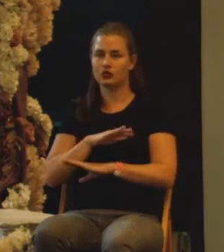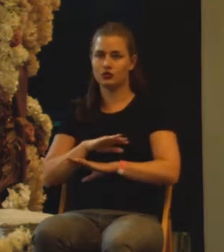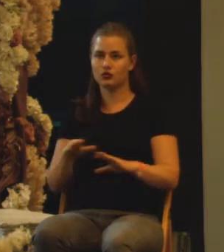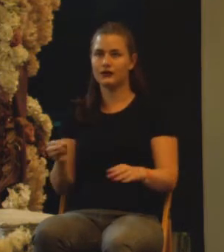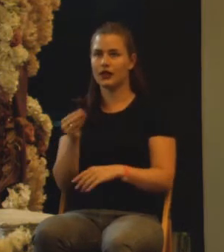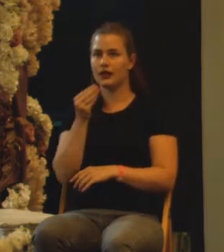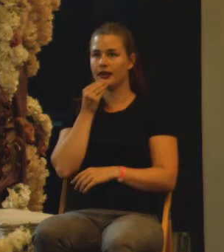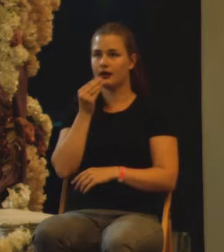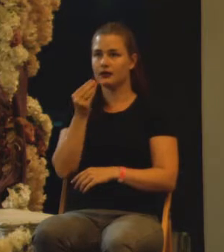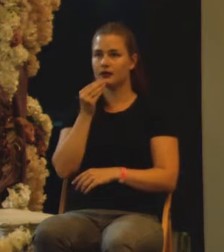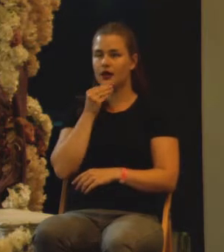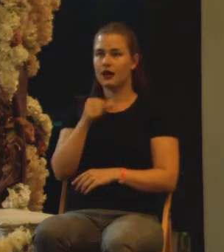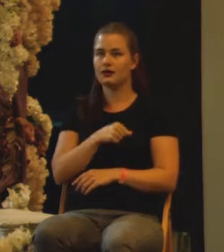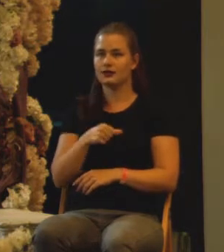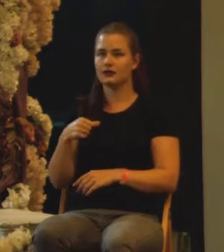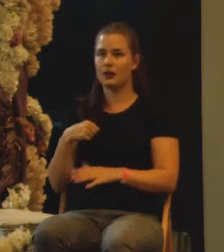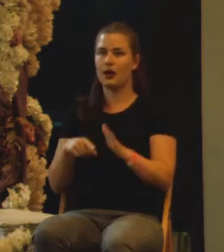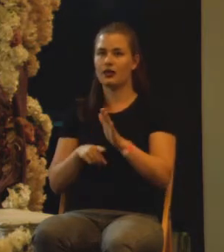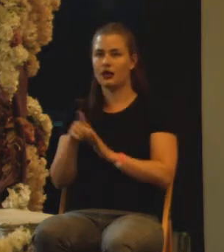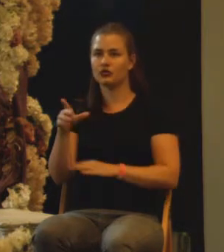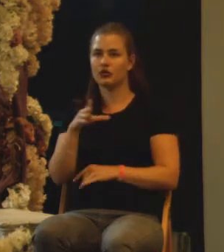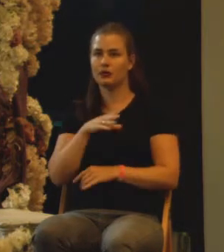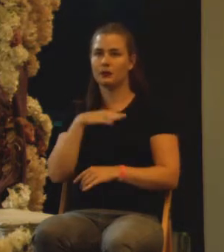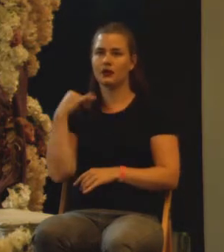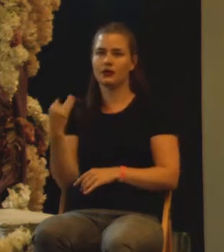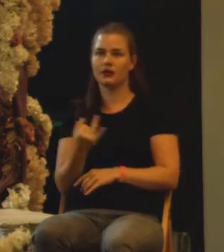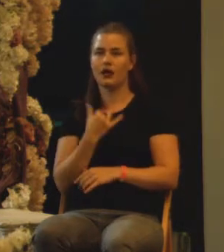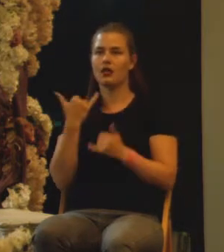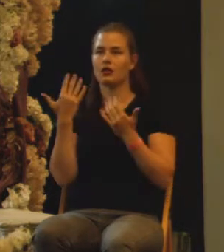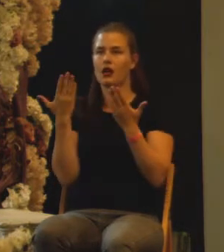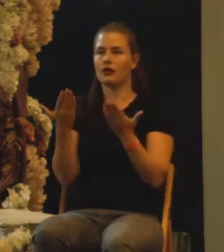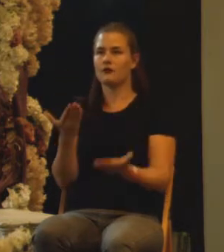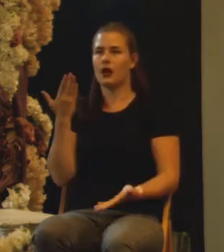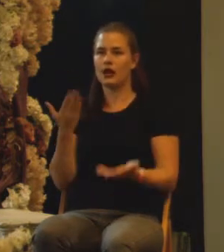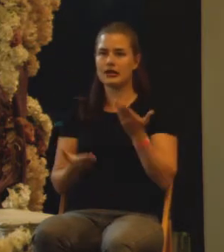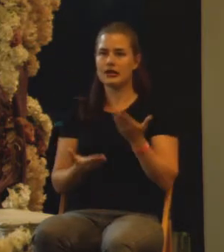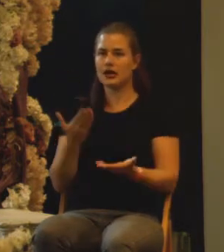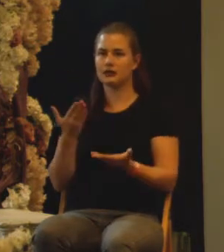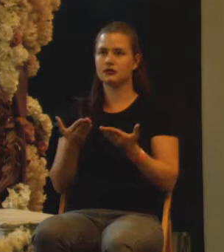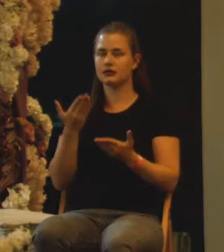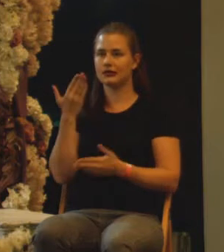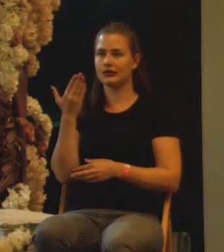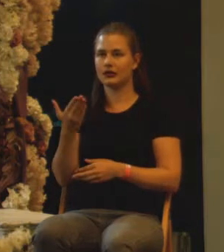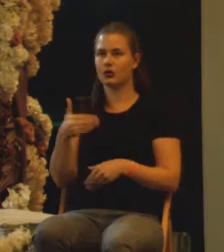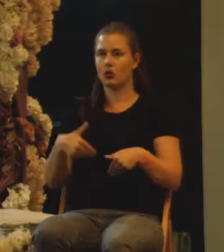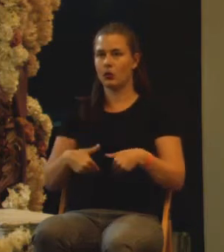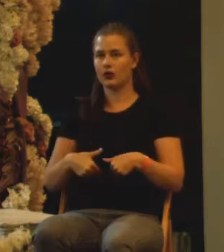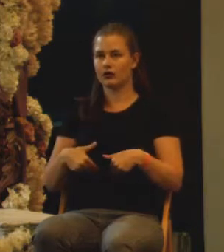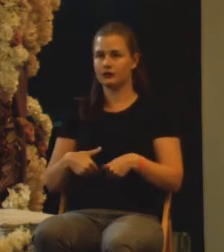есть еда сама начинает быть привлекательной для тебя, если, ну, если ты